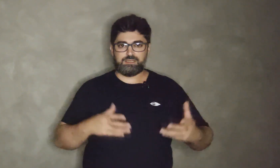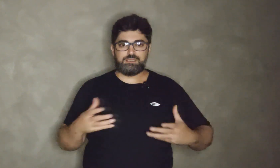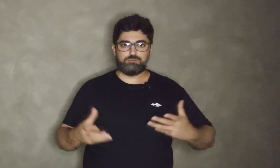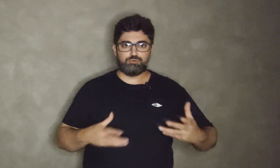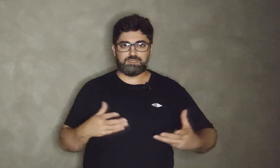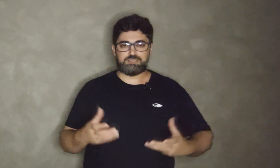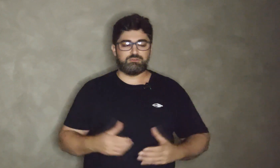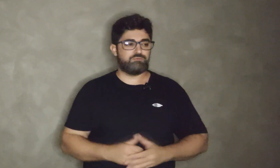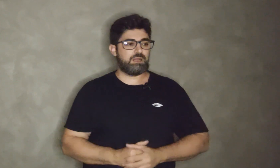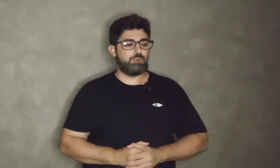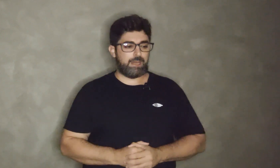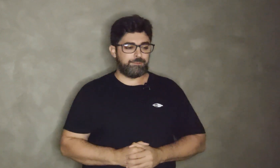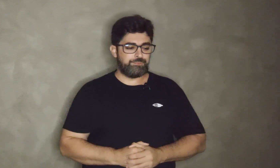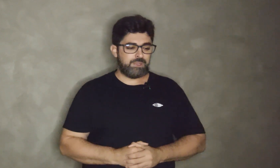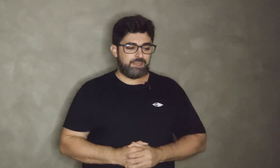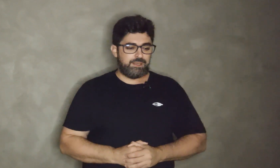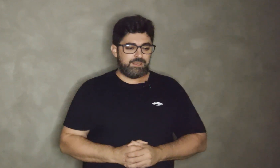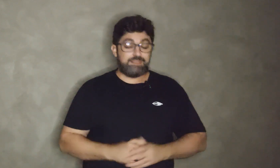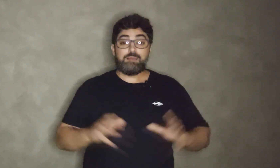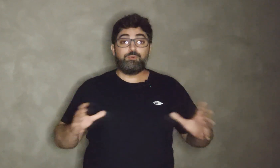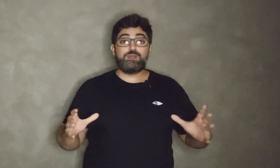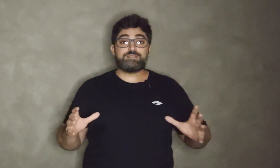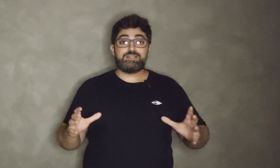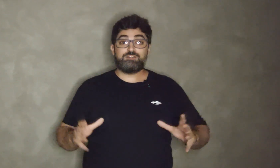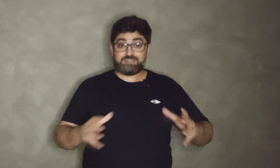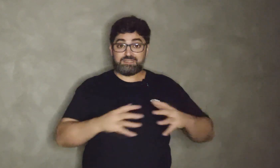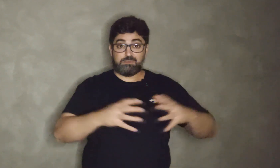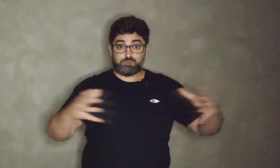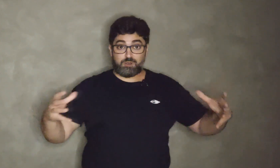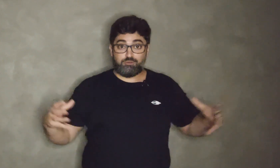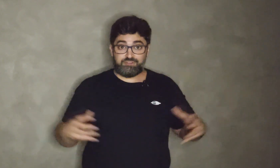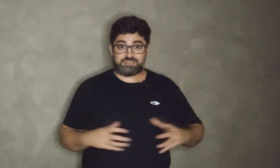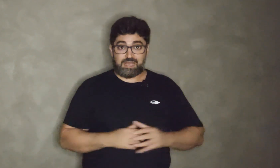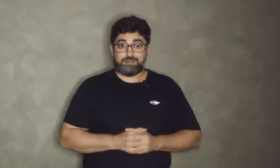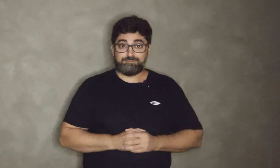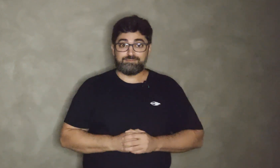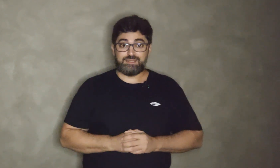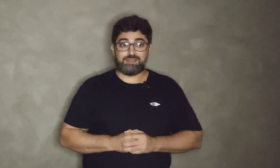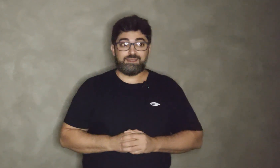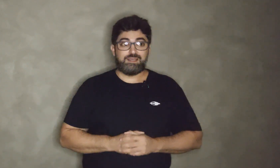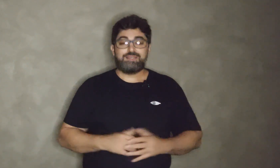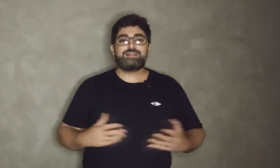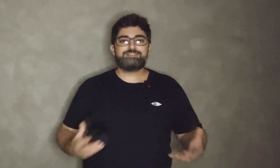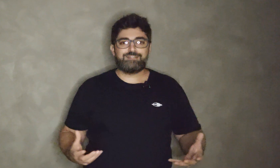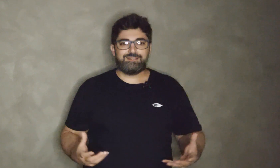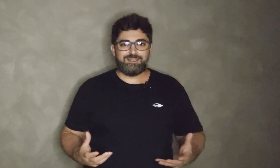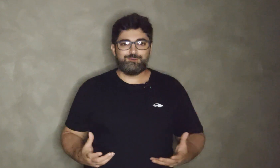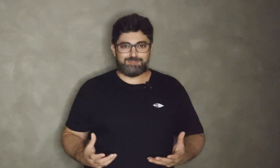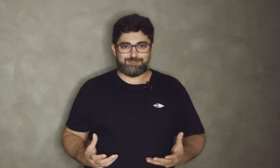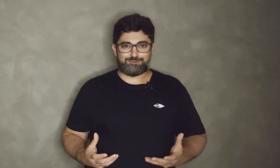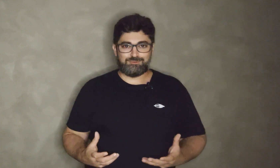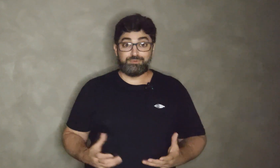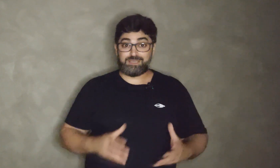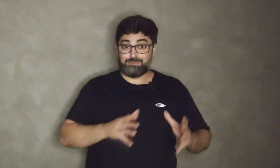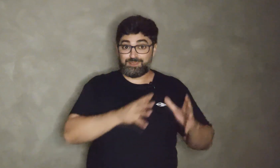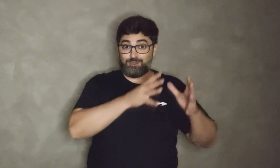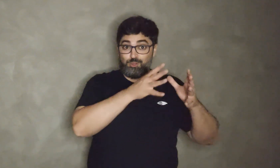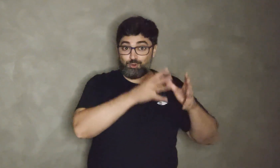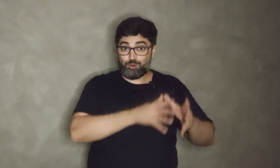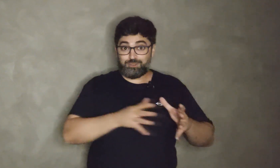ali na questão de vocabulário. E depois nós sentamos para conversar, né? E eles entenderam o texto. Por quê? Porque eu coloquei